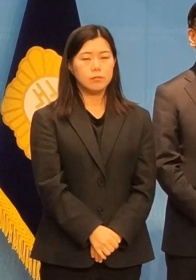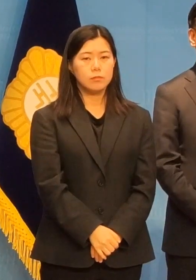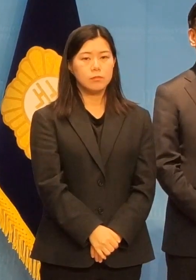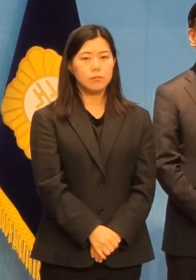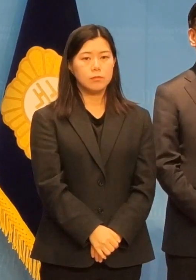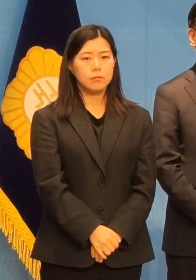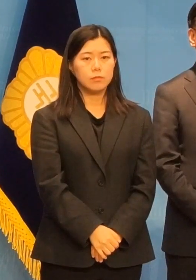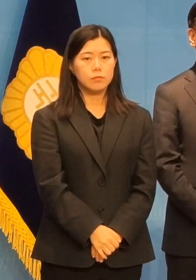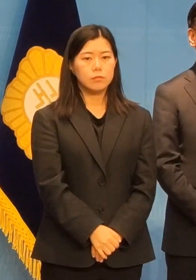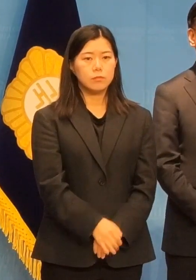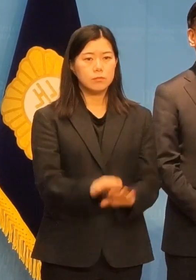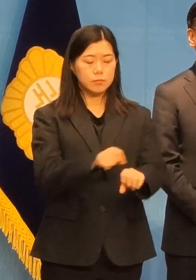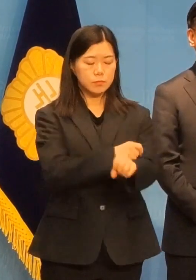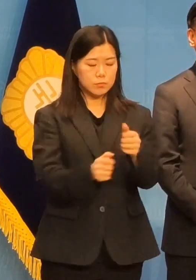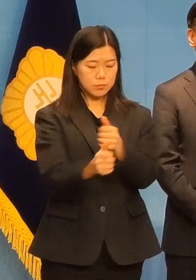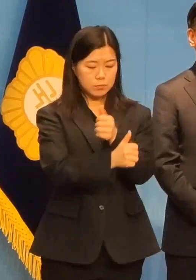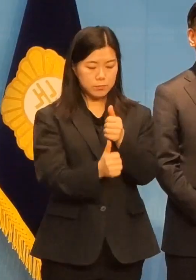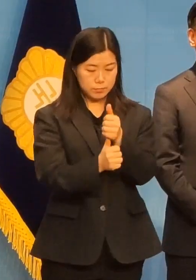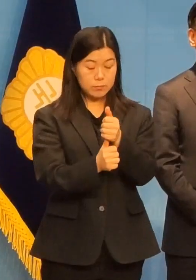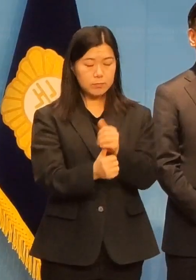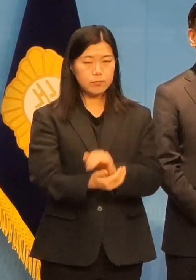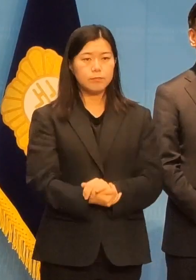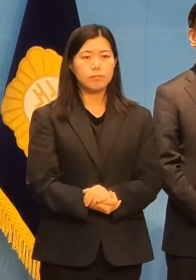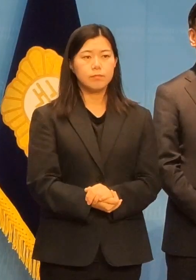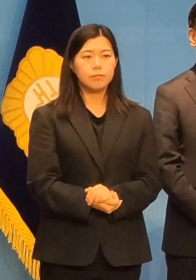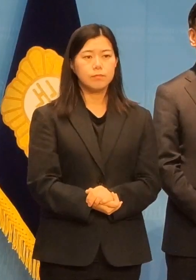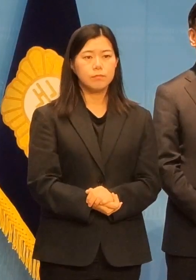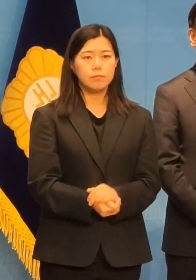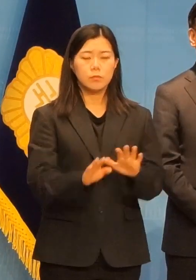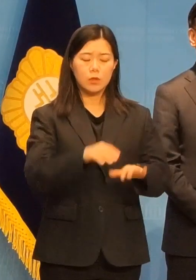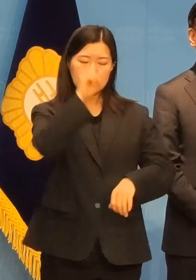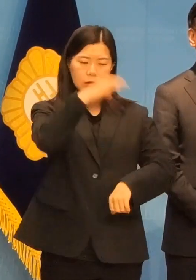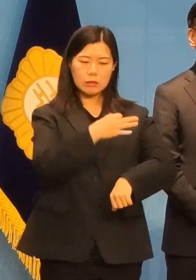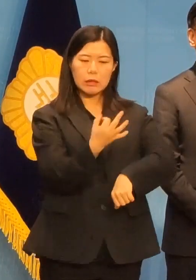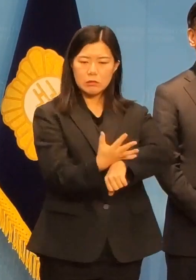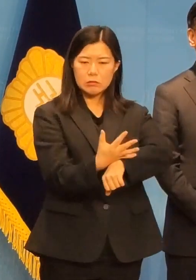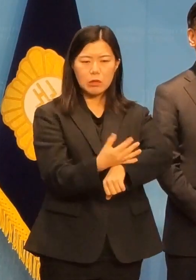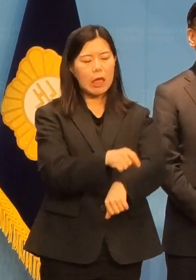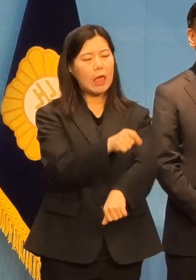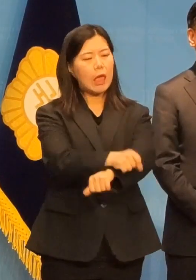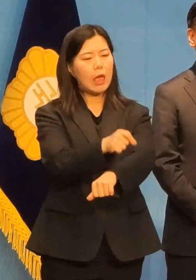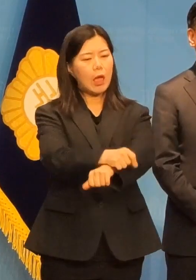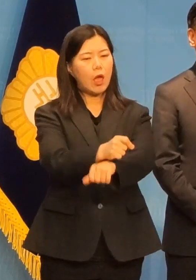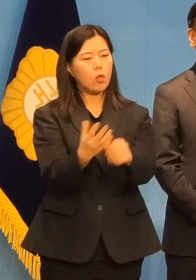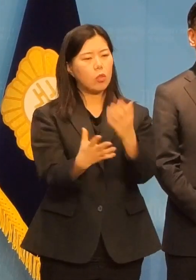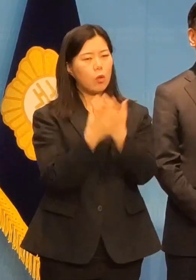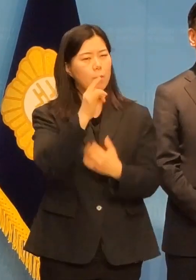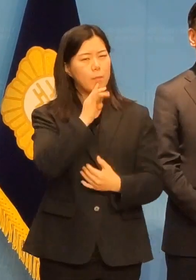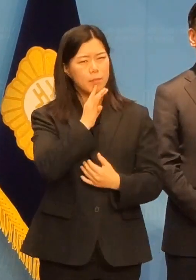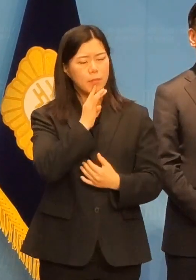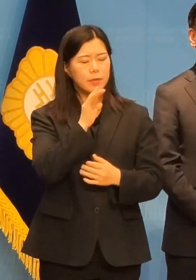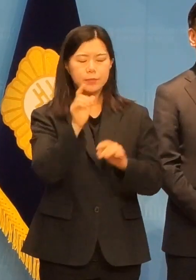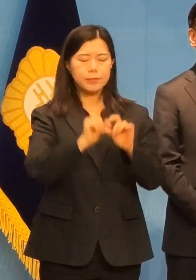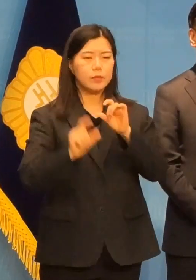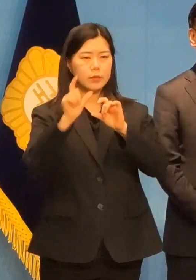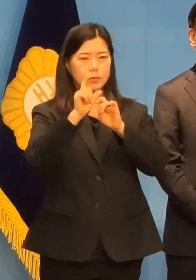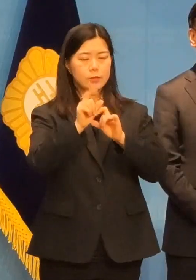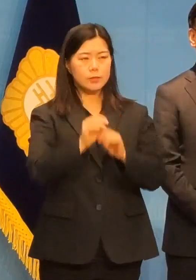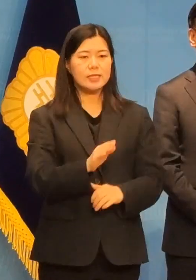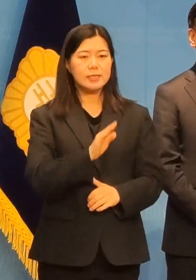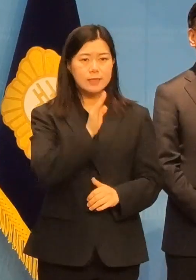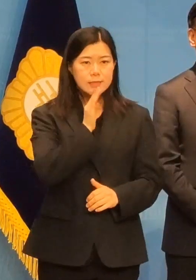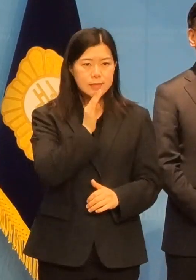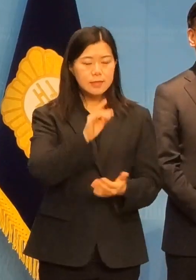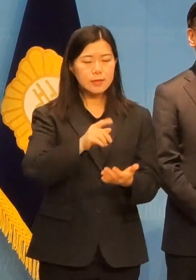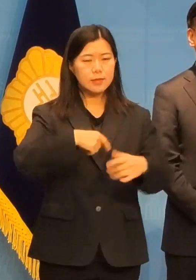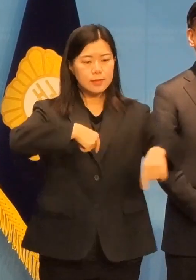우리 특위를 통해서 이제 단순한 행정적 통합이 아니라 실질적 자치와